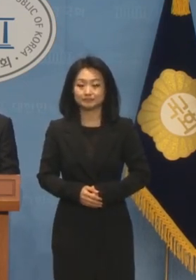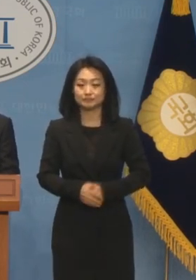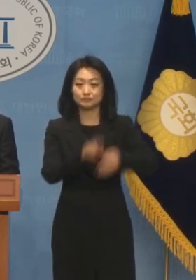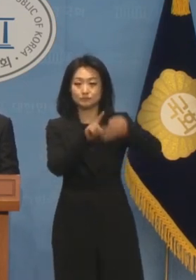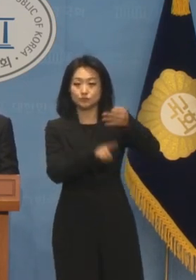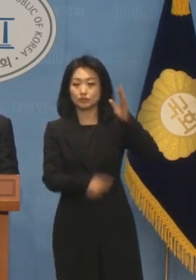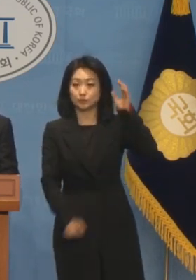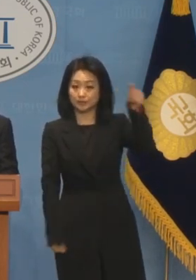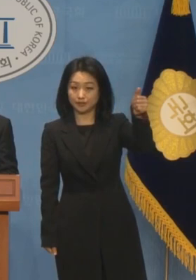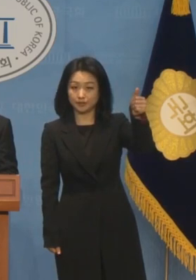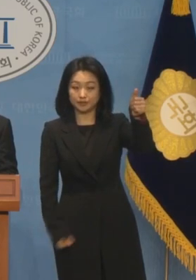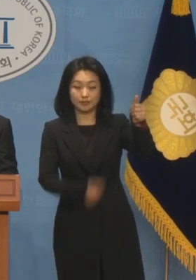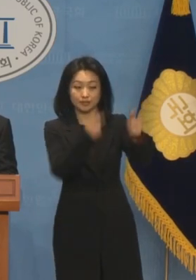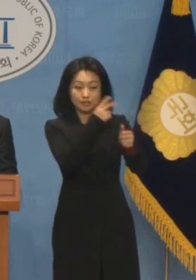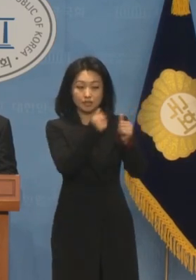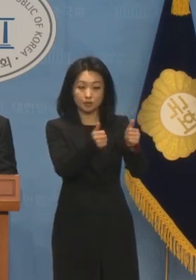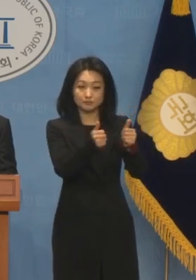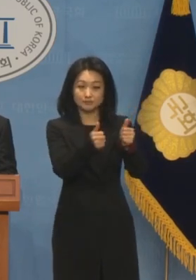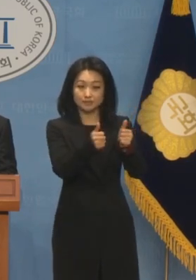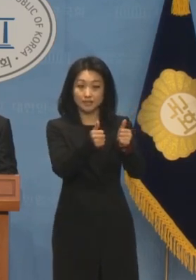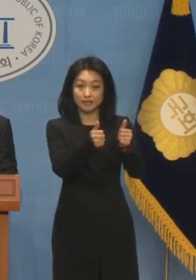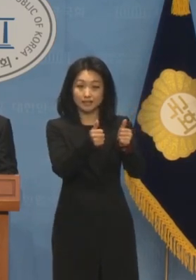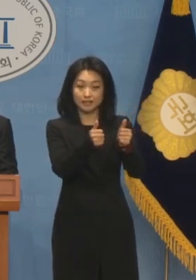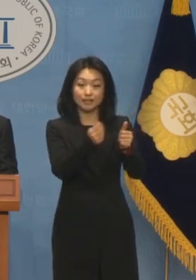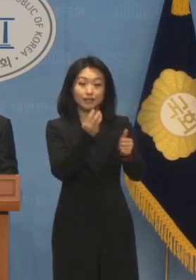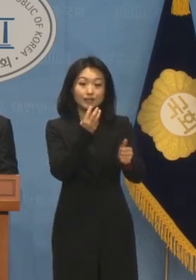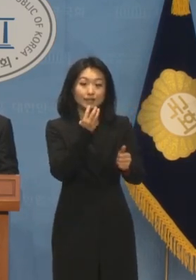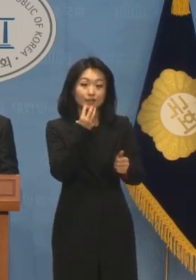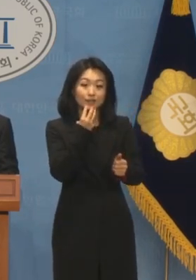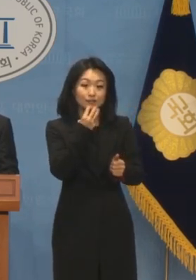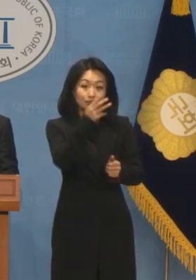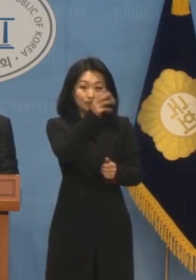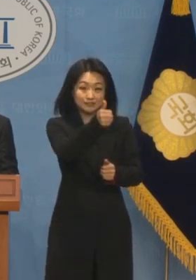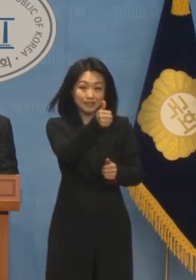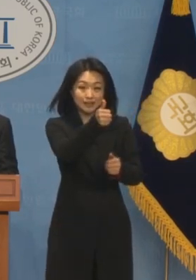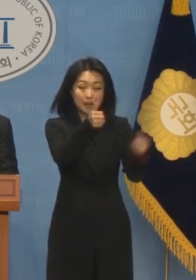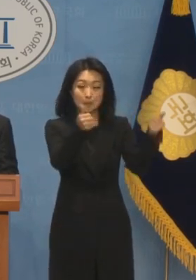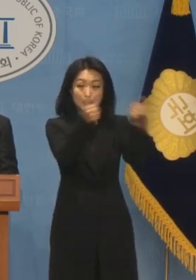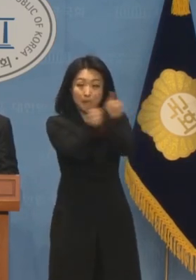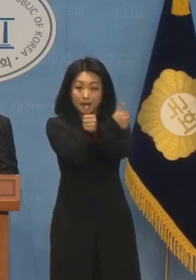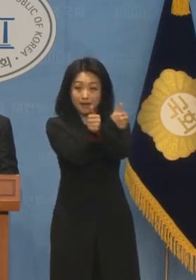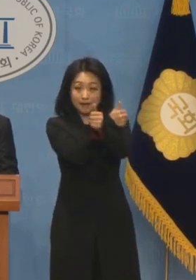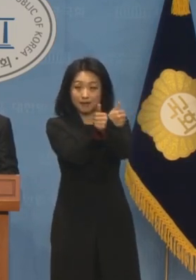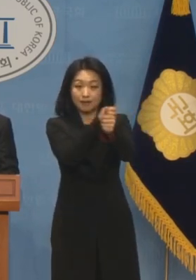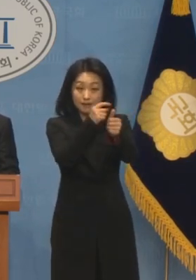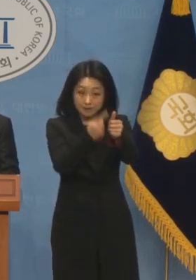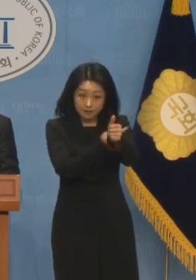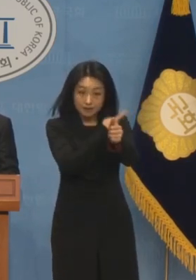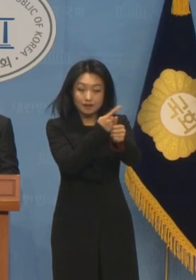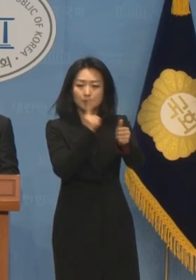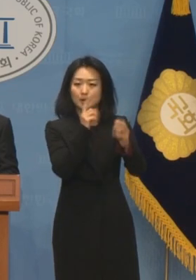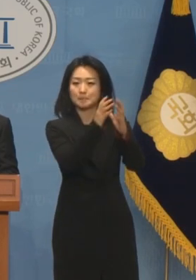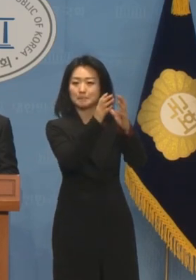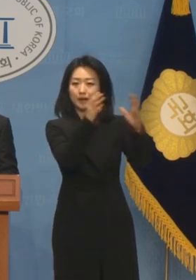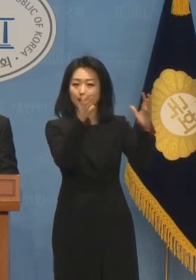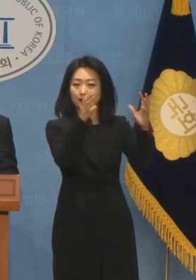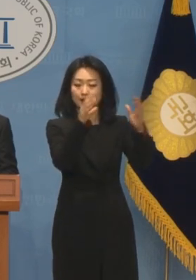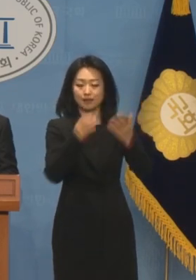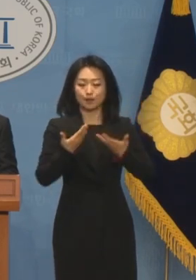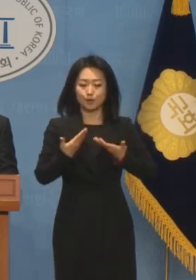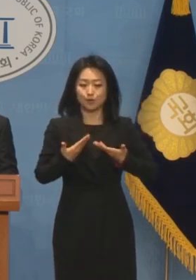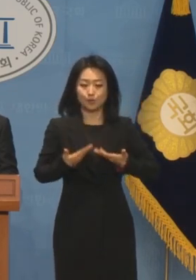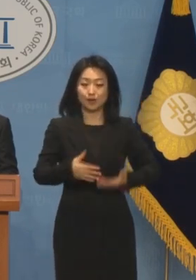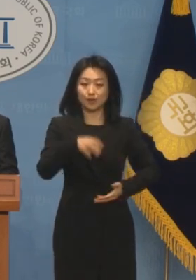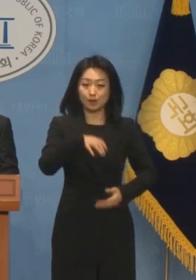윤석열 대통령의 검찰총장 패싱 인사안으로 온 나라가 시끄러운데 고요한 곳이 한 곳